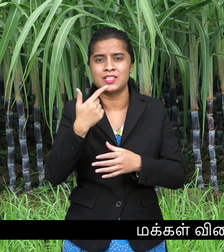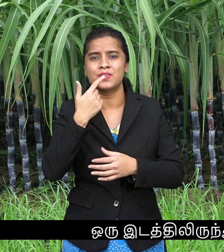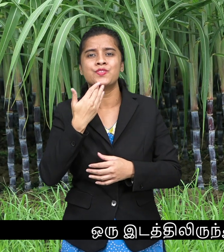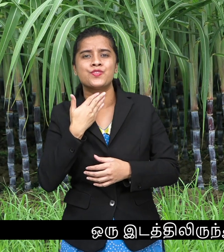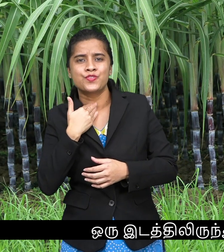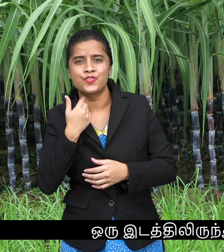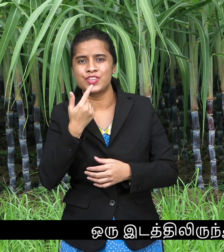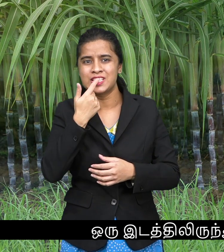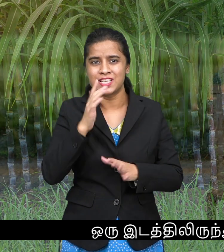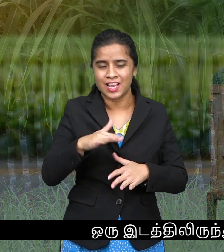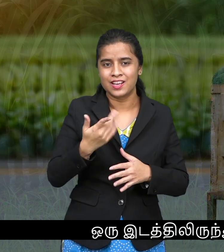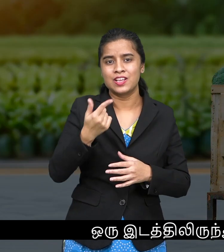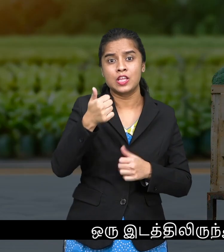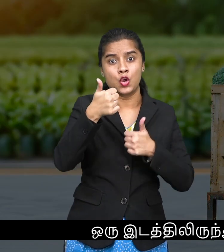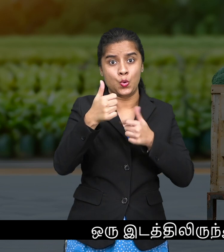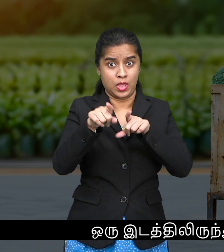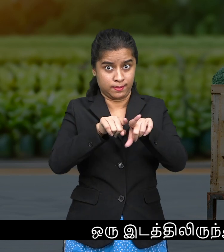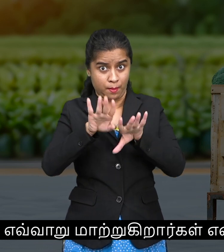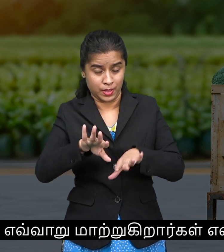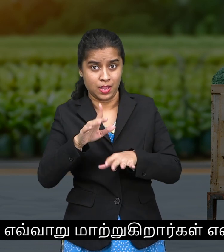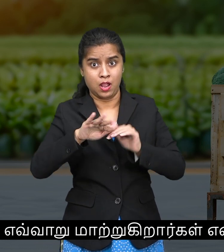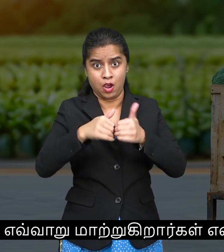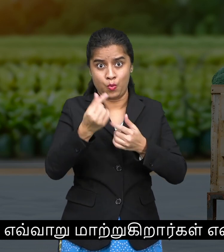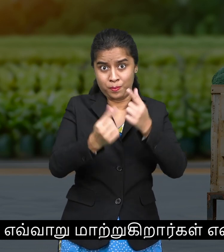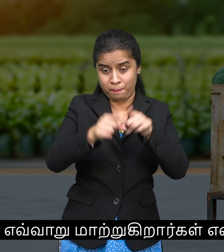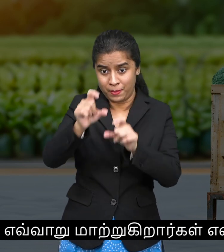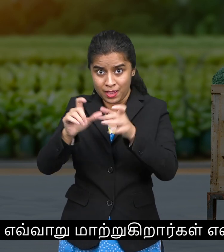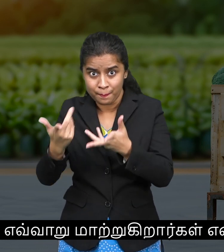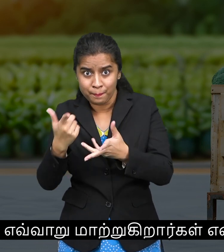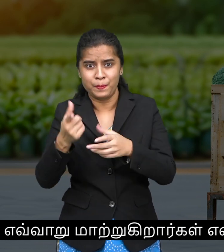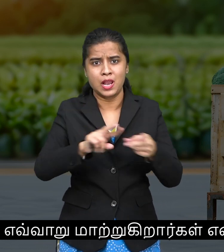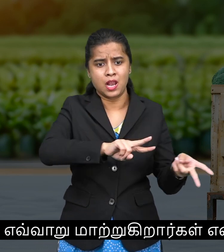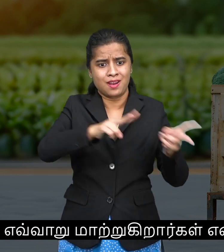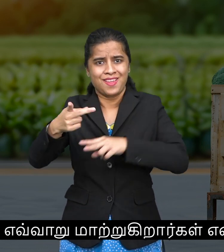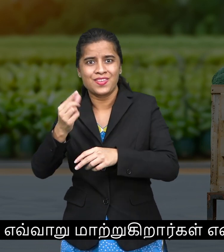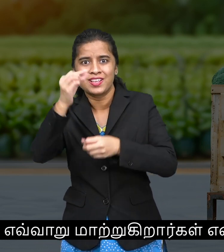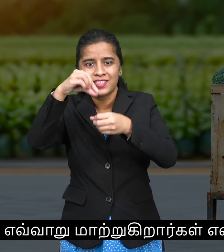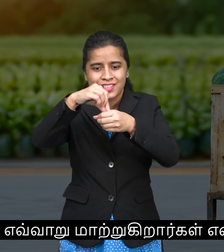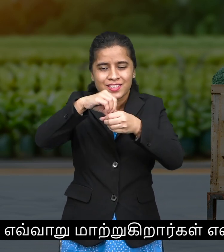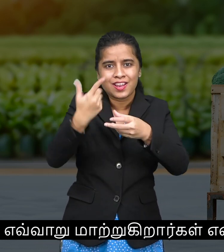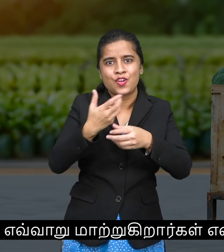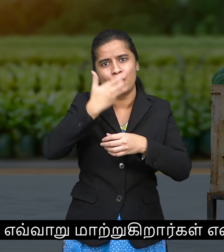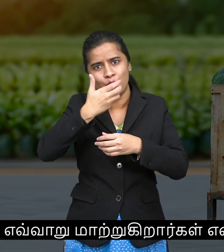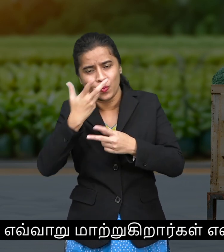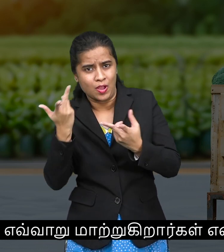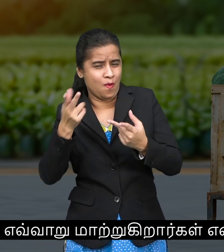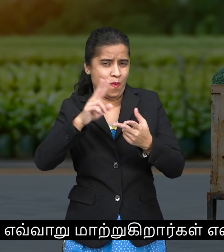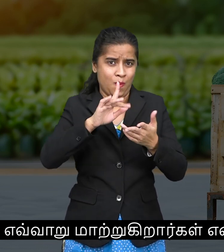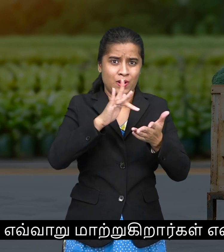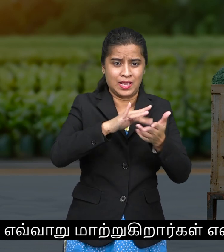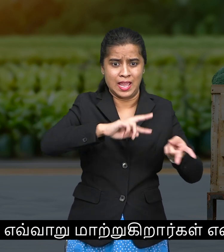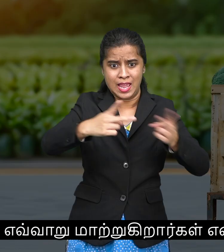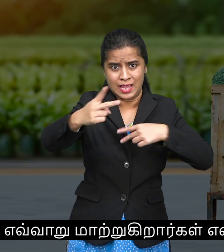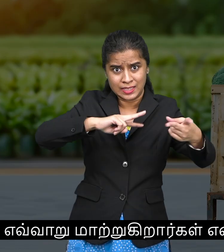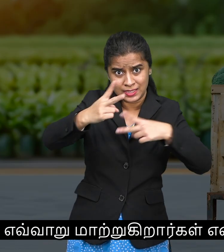பழங்களை ஒரு இடத்திலிருந்து இன்னொரு இடத்திற்கு எவ்வாறு மாற்றுகிறார்கள் என்பதற்கு எடுத்துக்காட்டு.